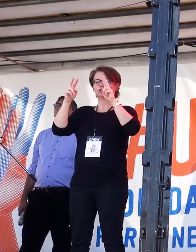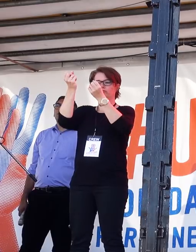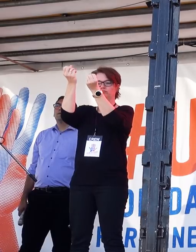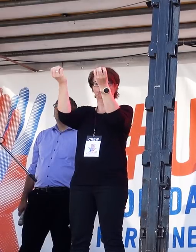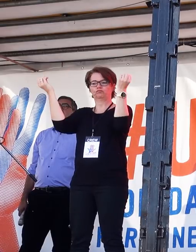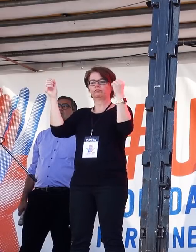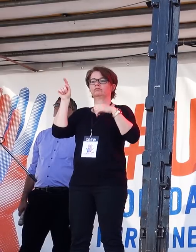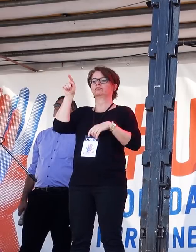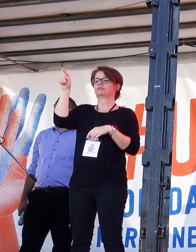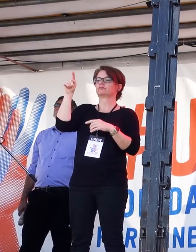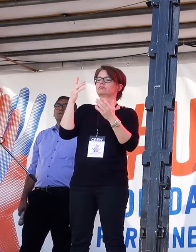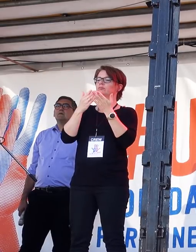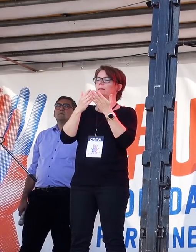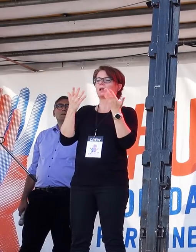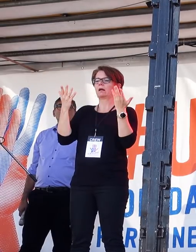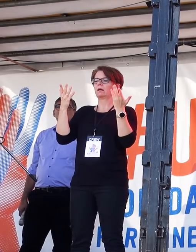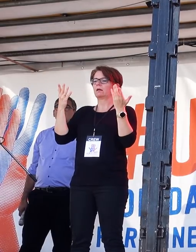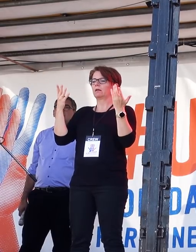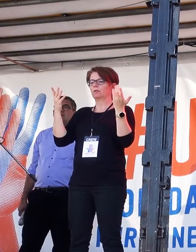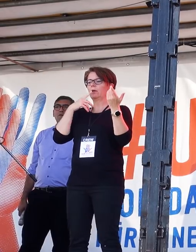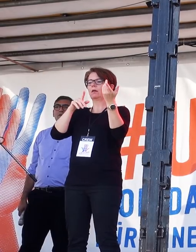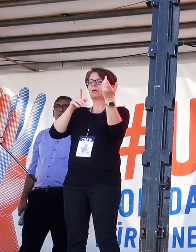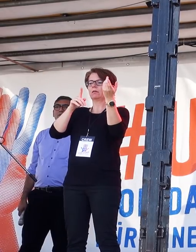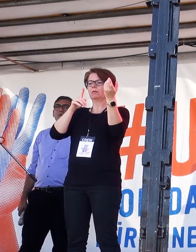aber Schönberg nichts zu suchen.